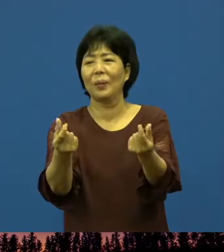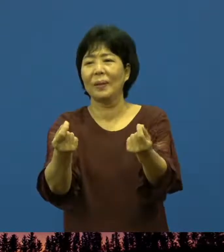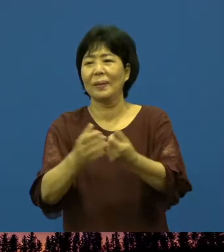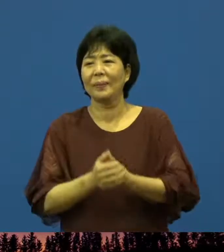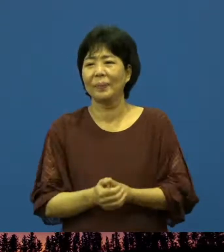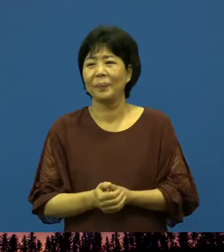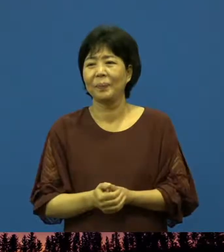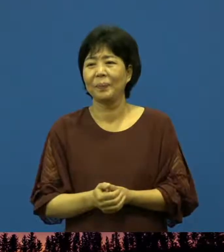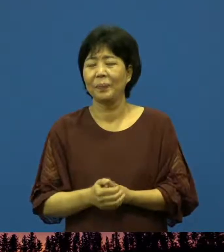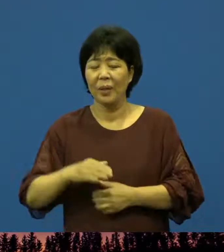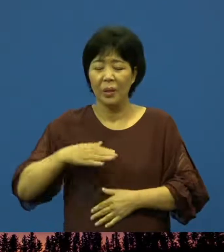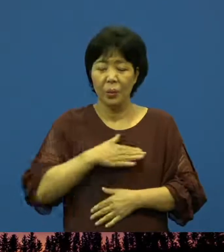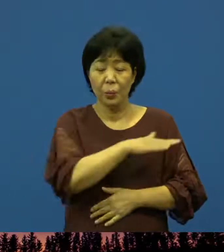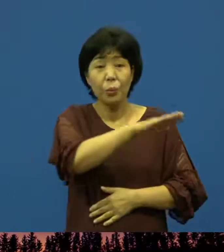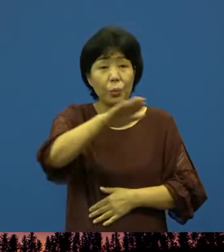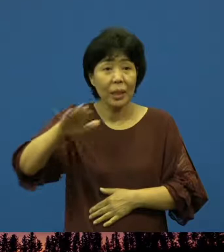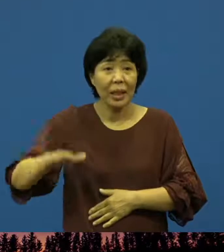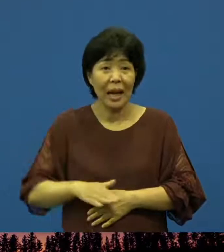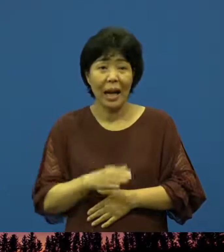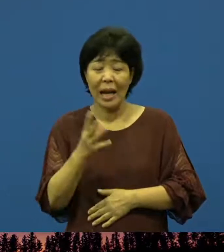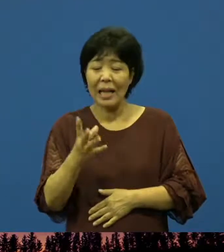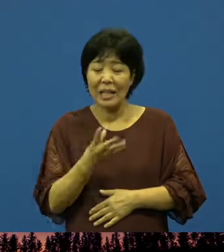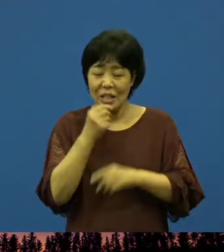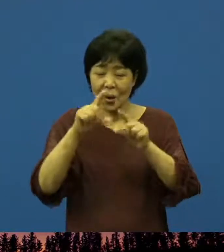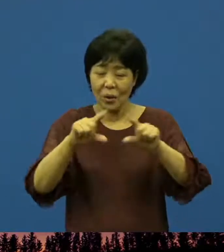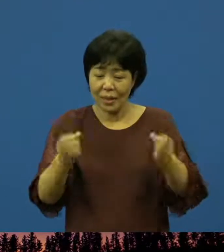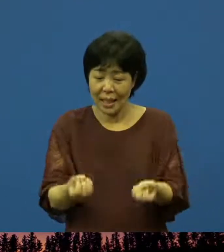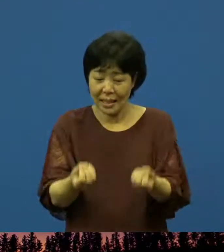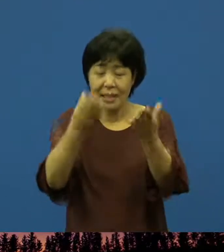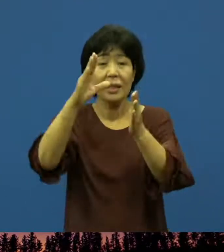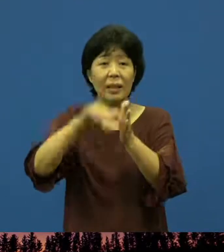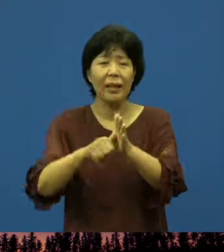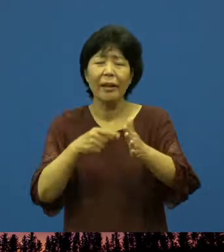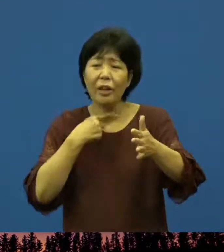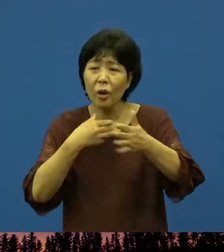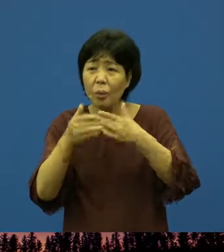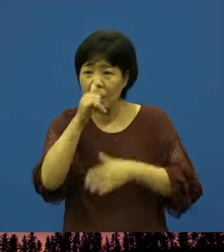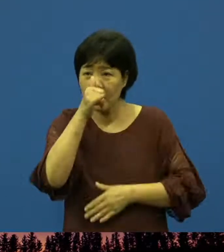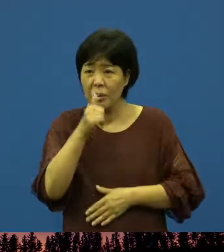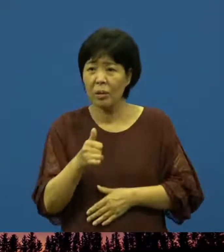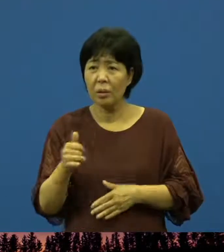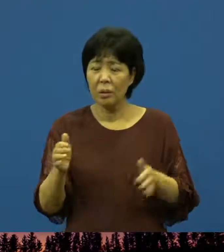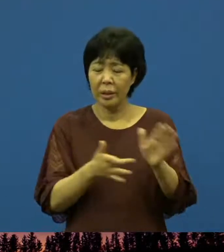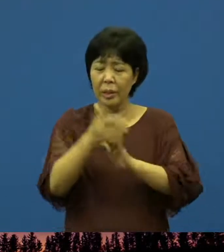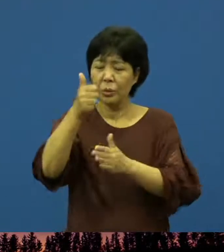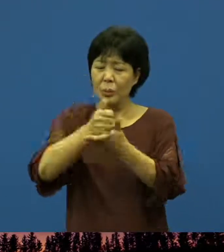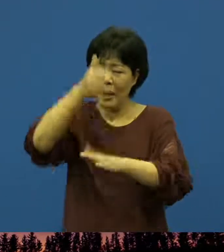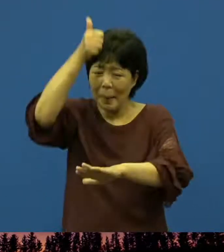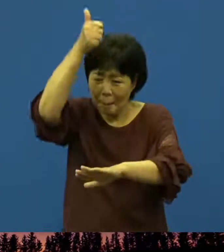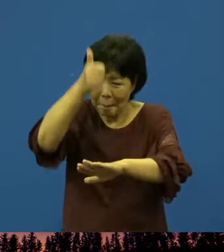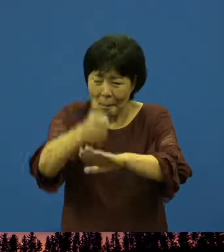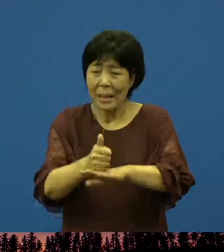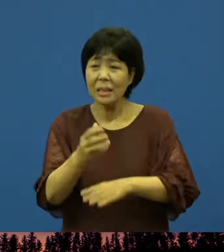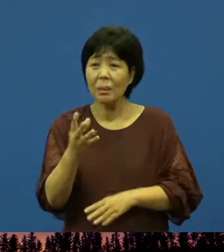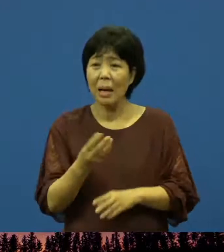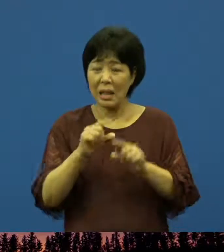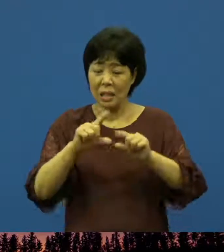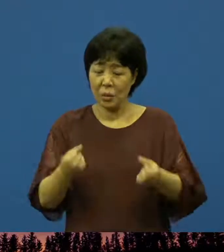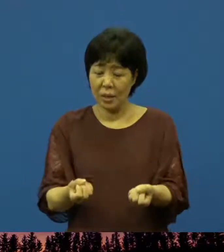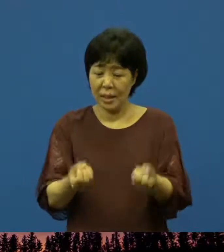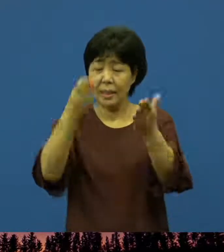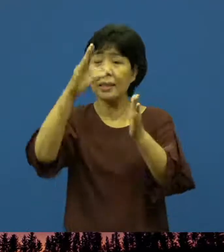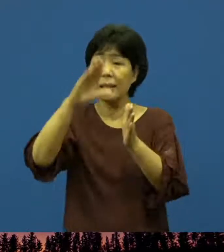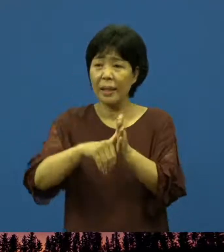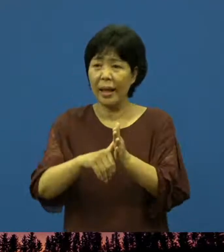그래서 이런 우리가 성찬식을 할 때 이런 경험을 하는 겁니다. 주님의 마지막 성찬을 100% 오랫동안 기념하게 하십니다.